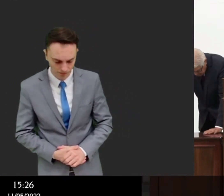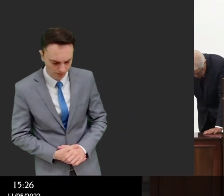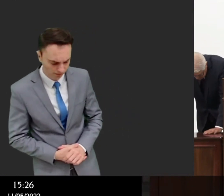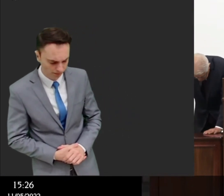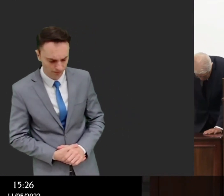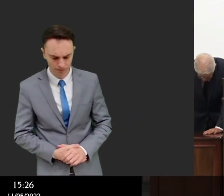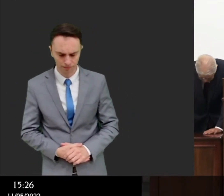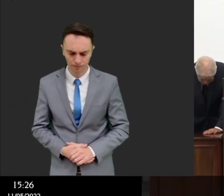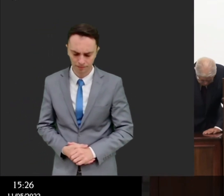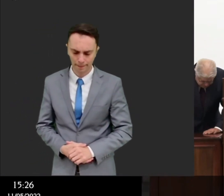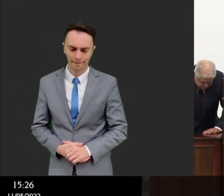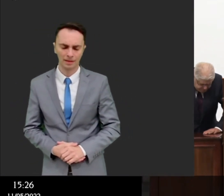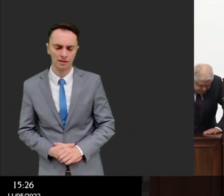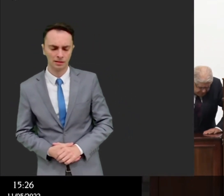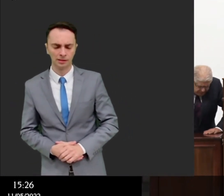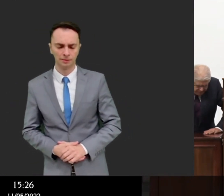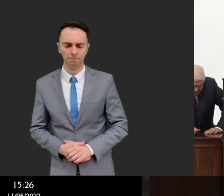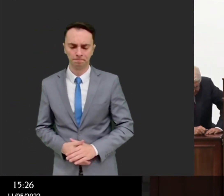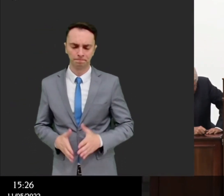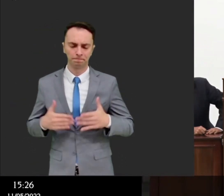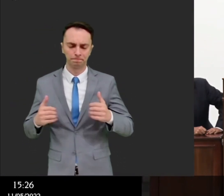glória a Deus.